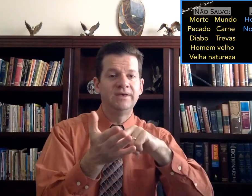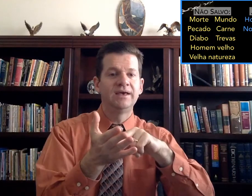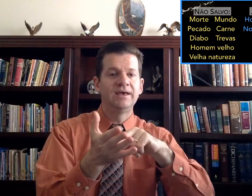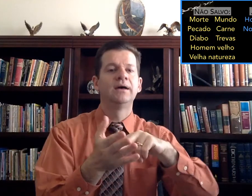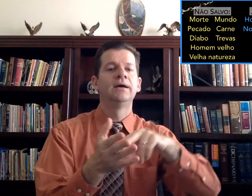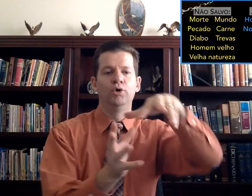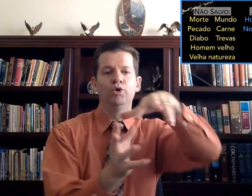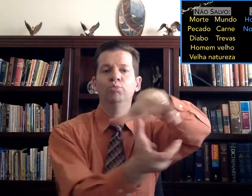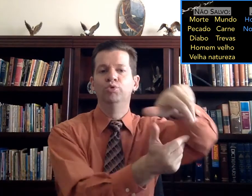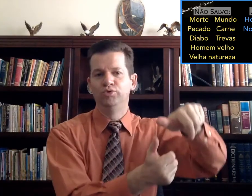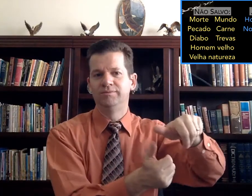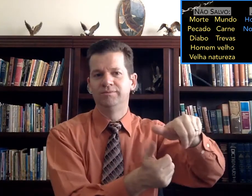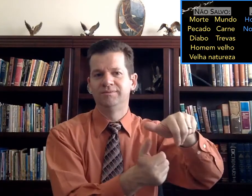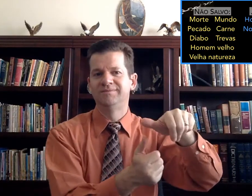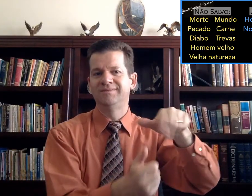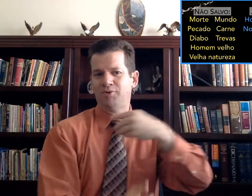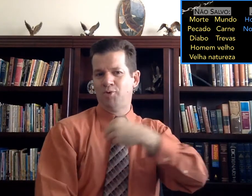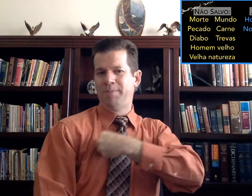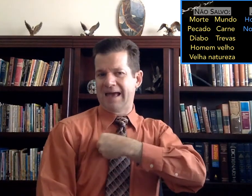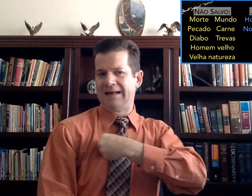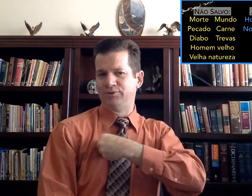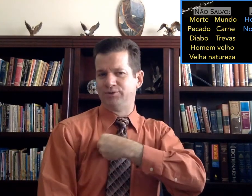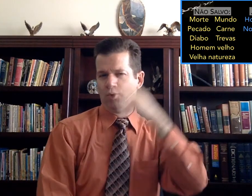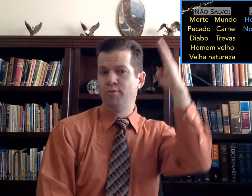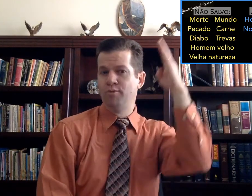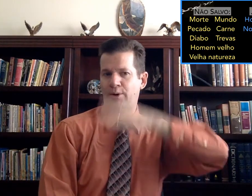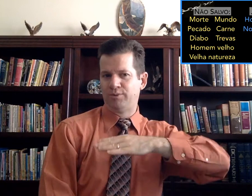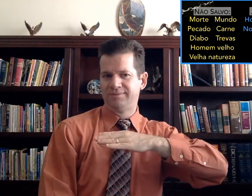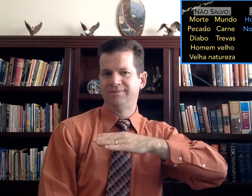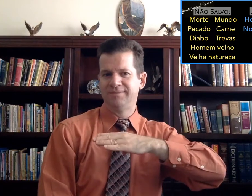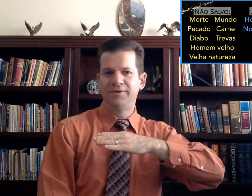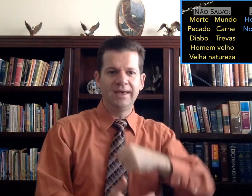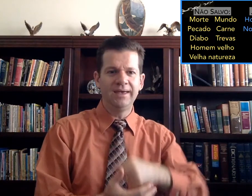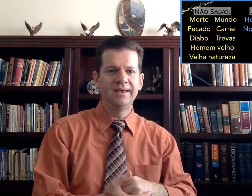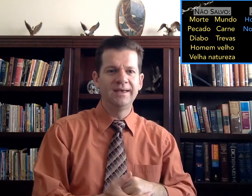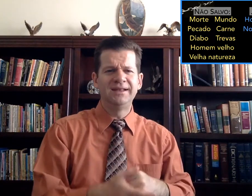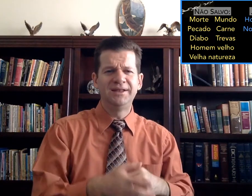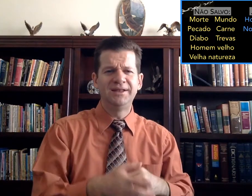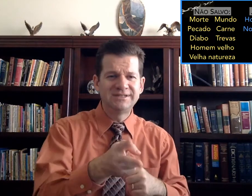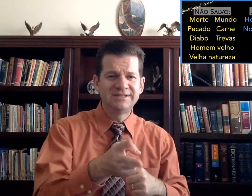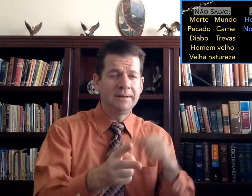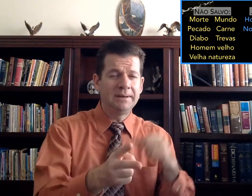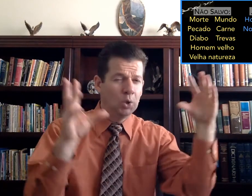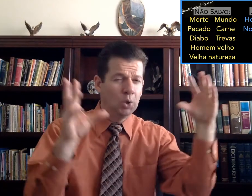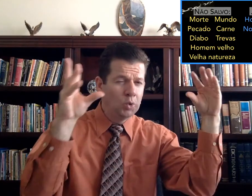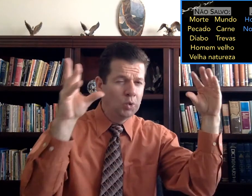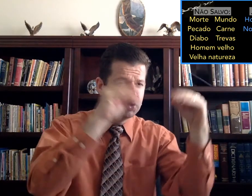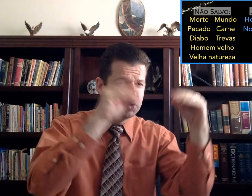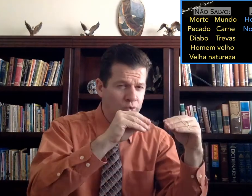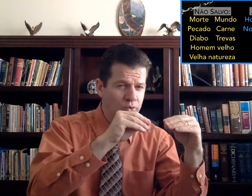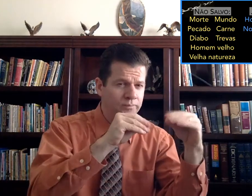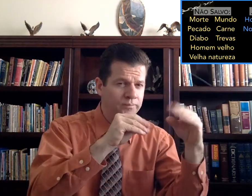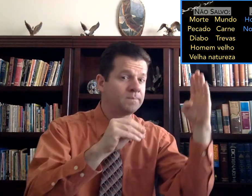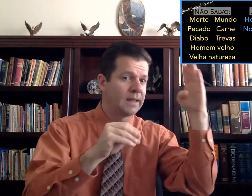significa o mundo, o pecado, o mal, ok? Então, sempre o escuro é